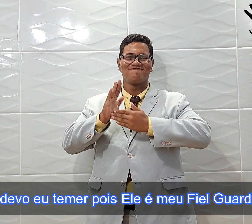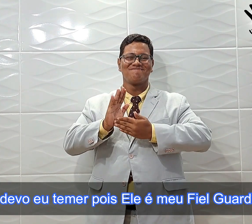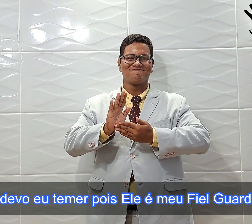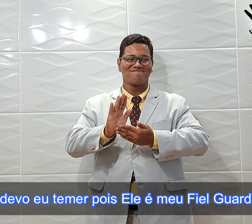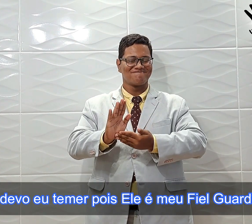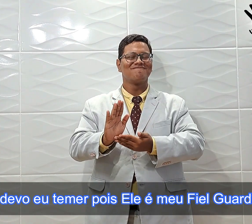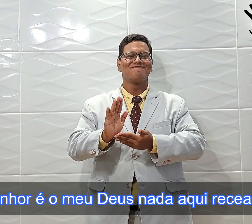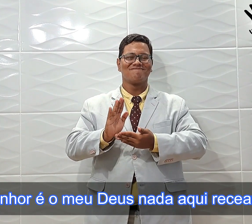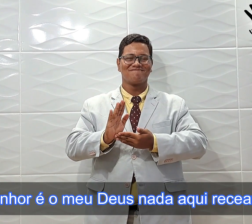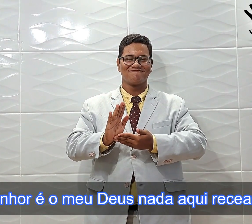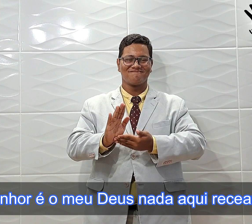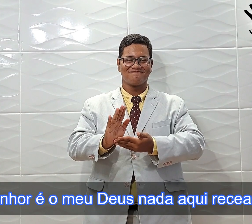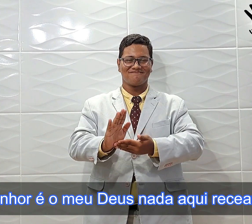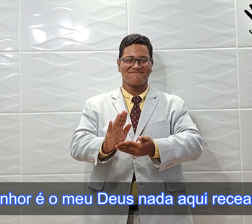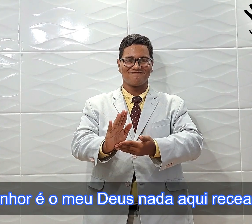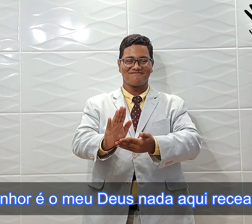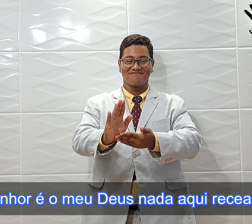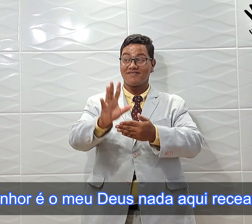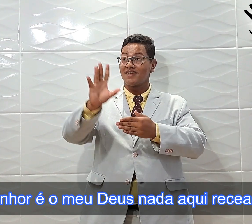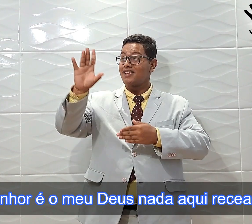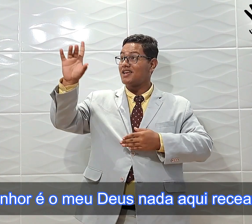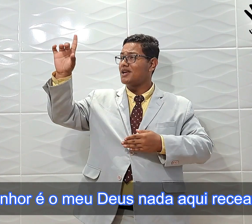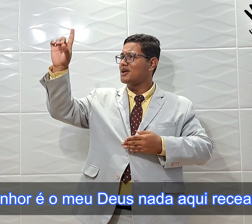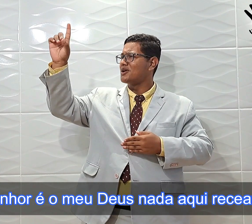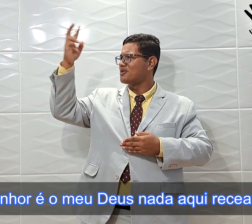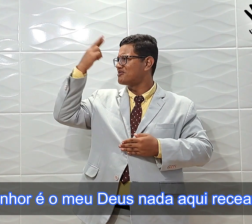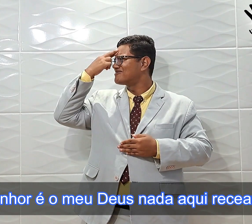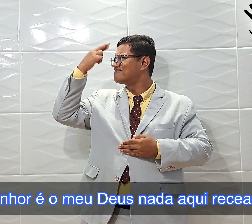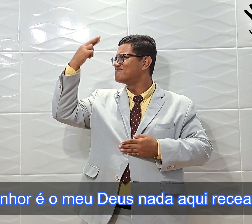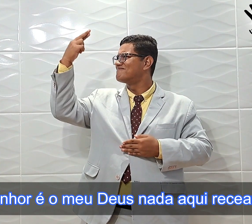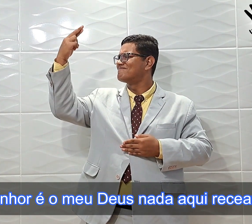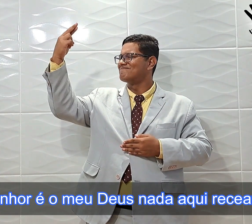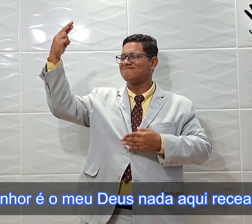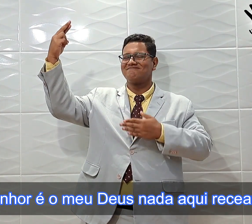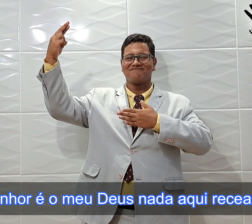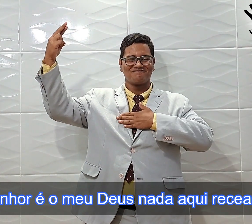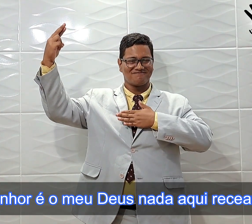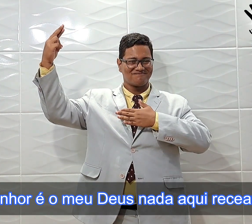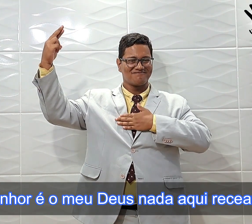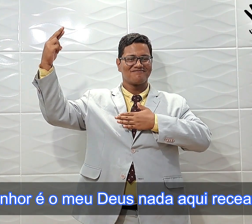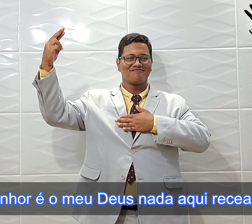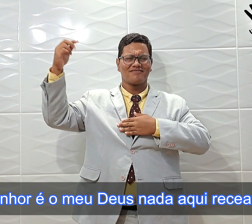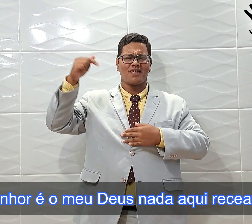O Senhor é meu Deus, nada